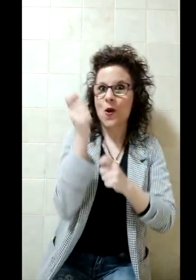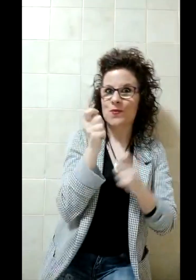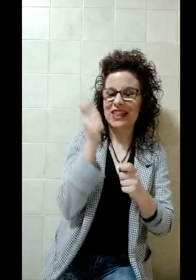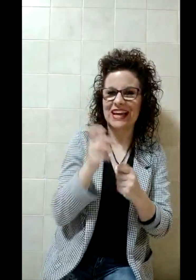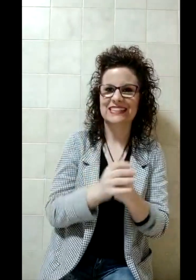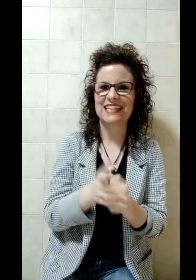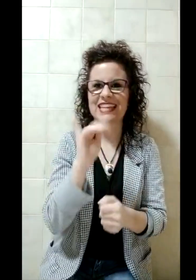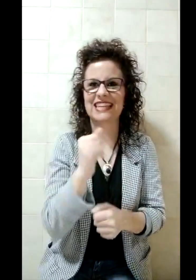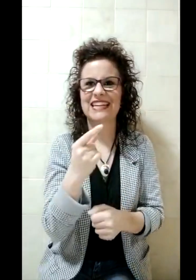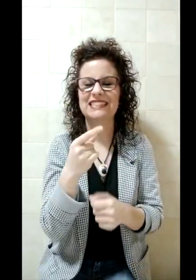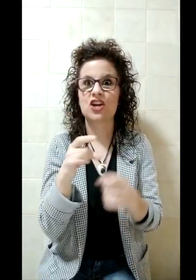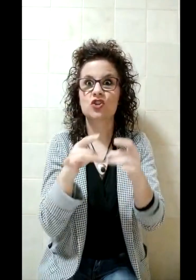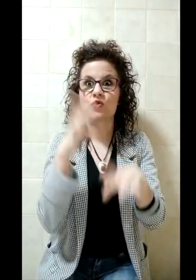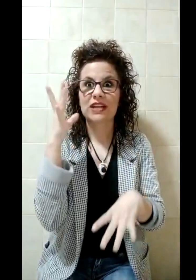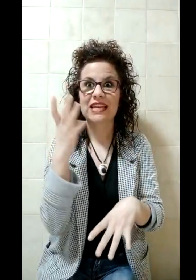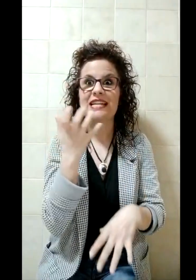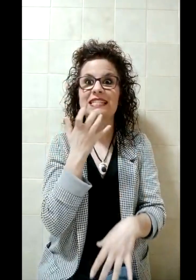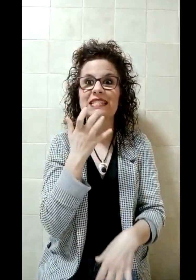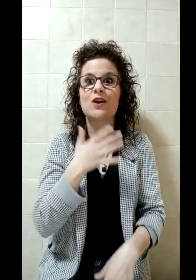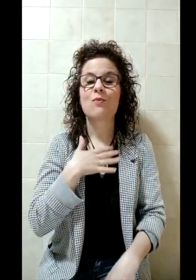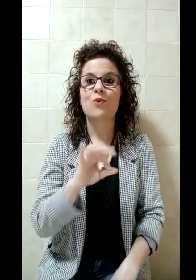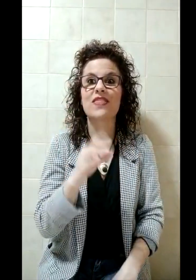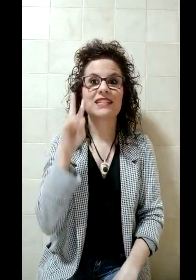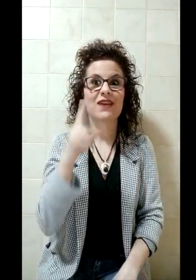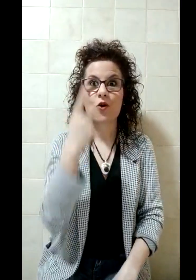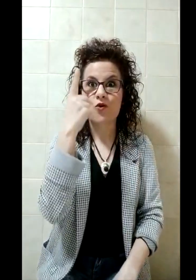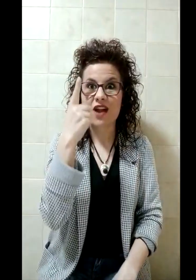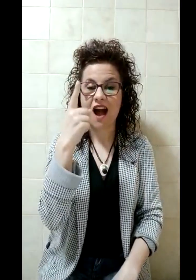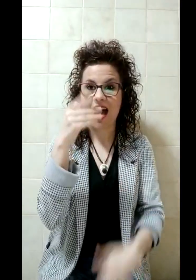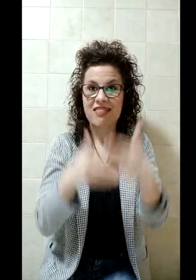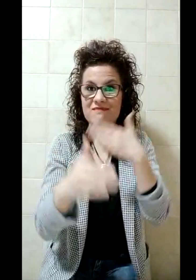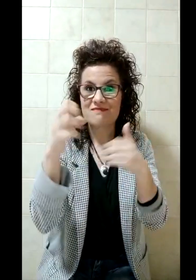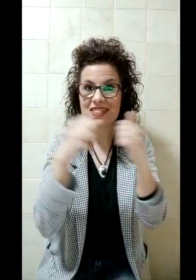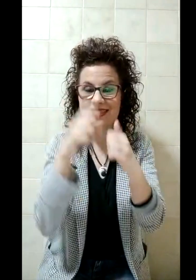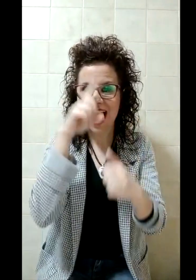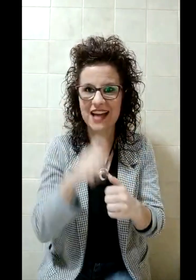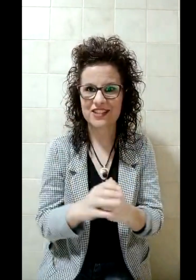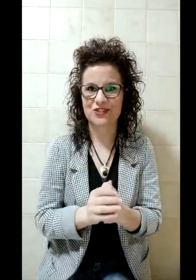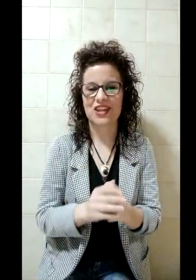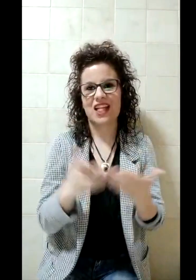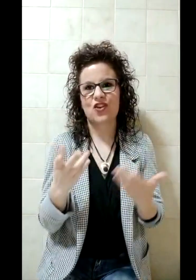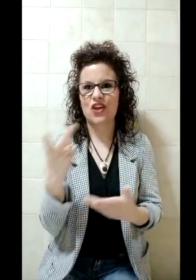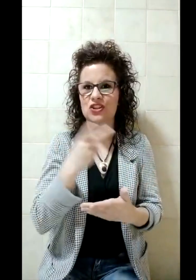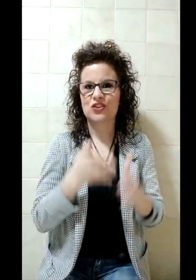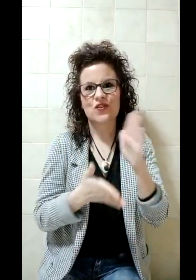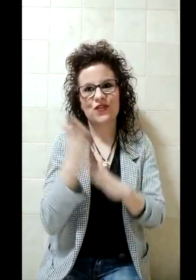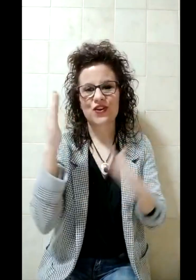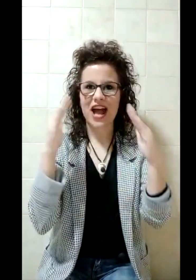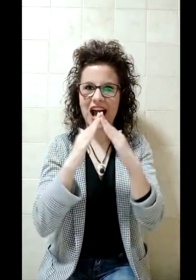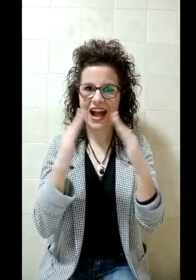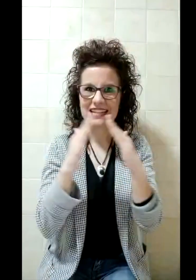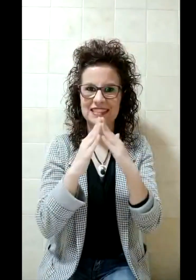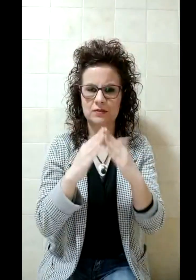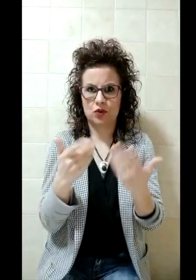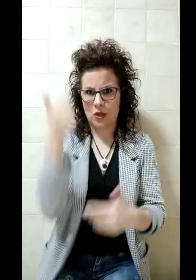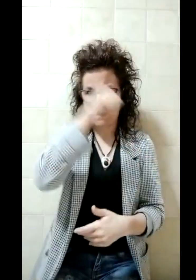las cometas», dijo la madre de Mar. «Tienes suerte si puedes ver una en 20 años». Entonces llevó a